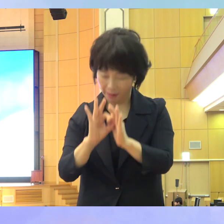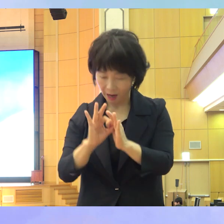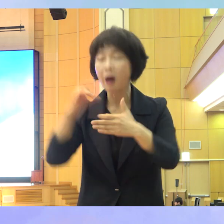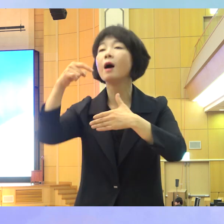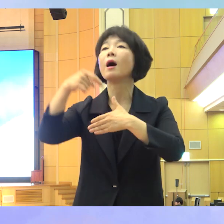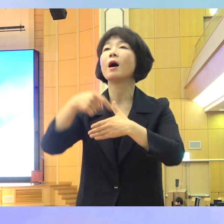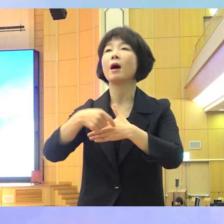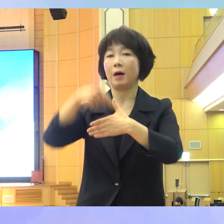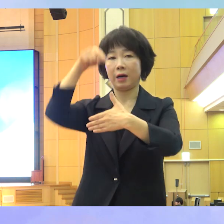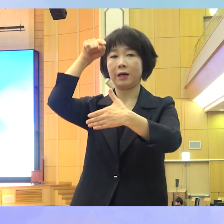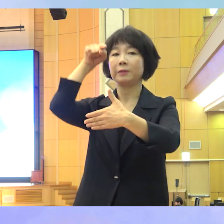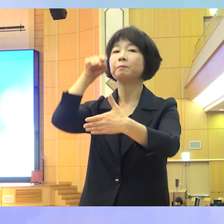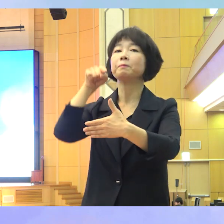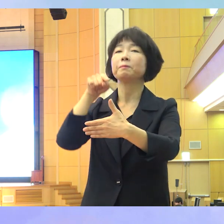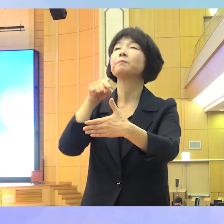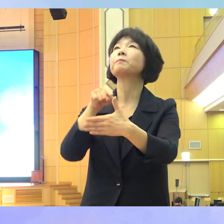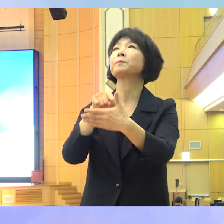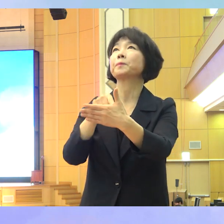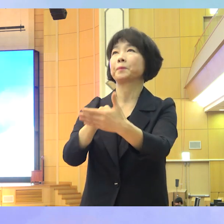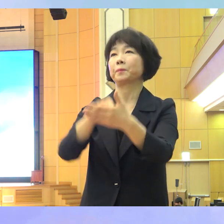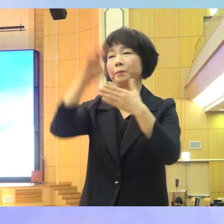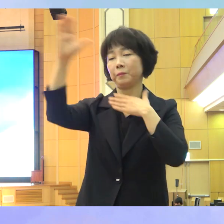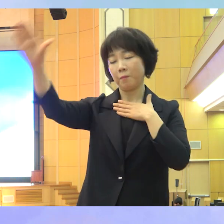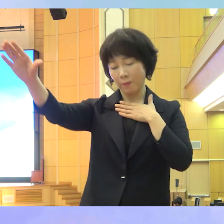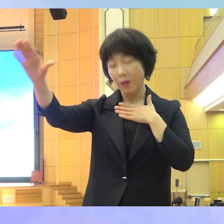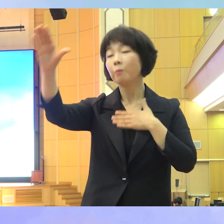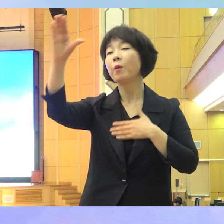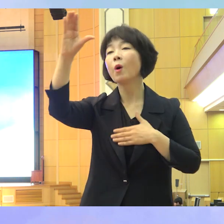주님의 마음